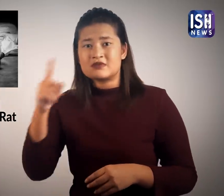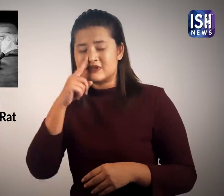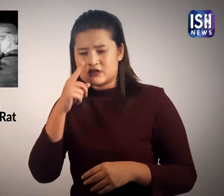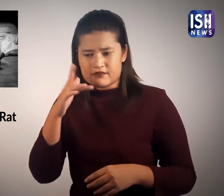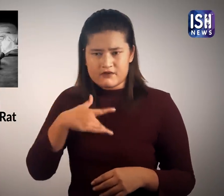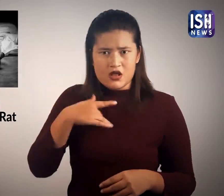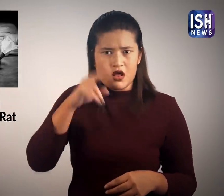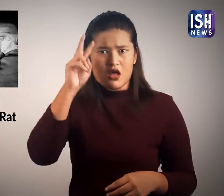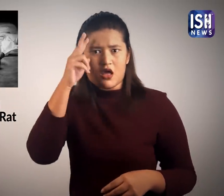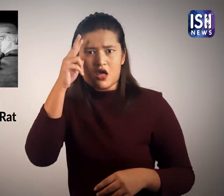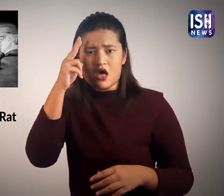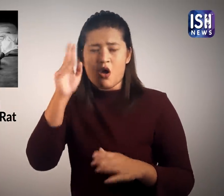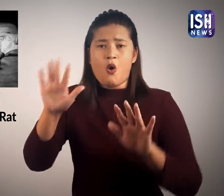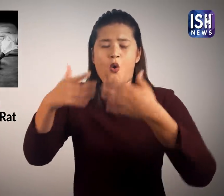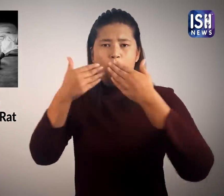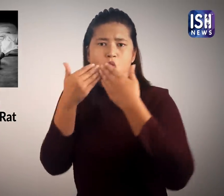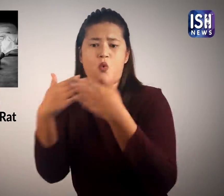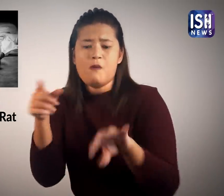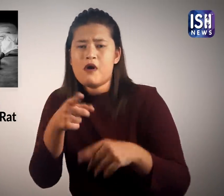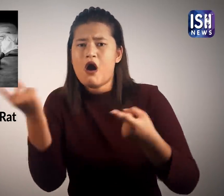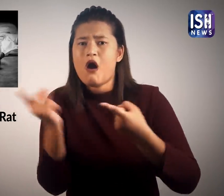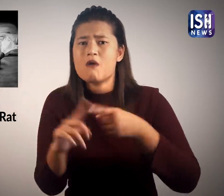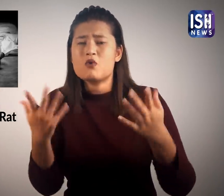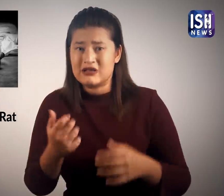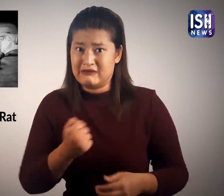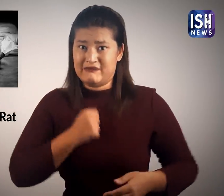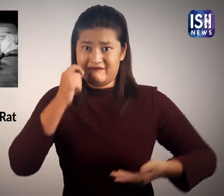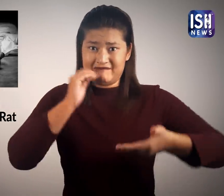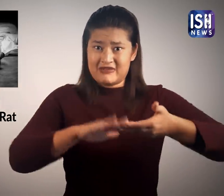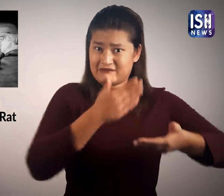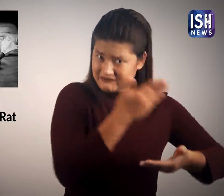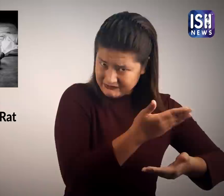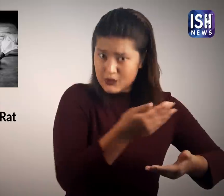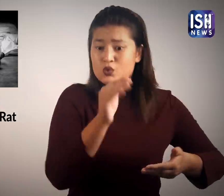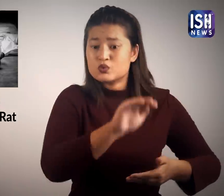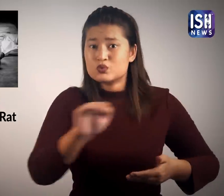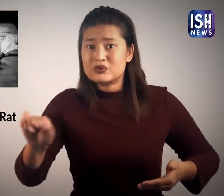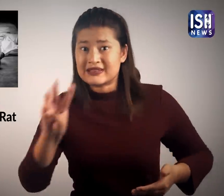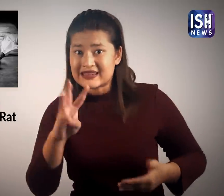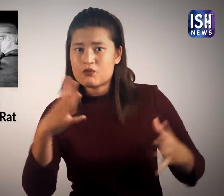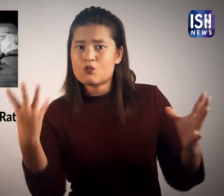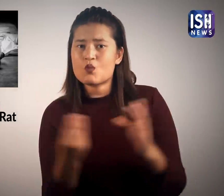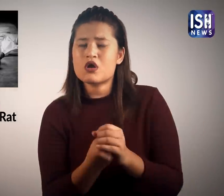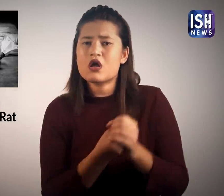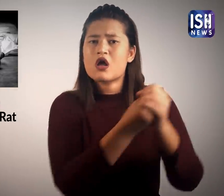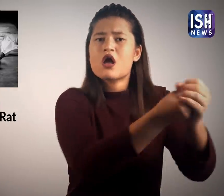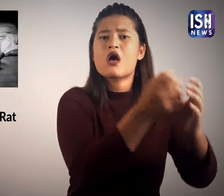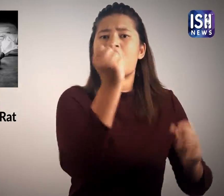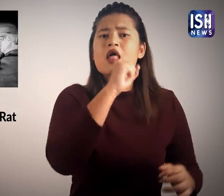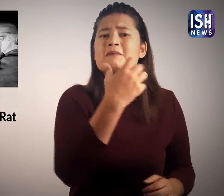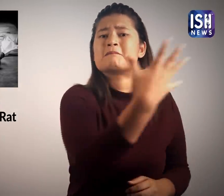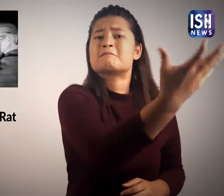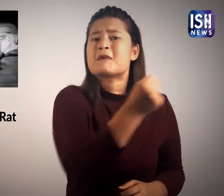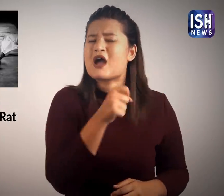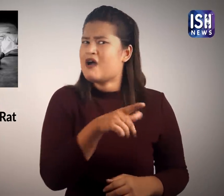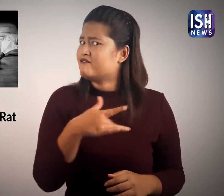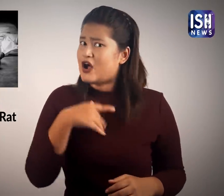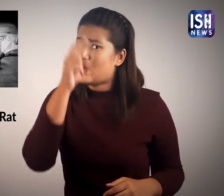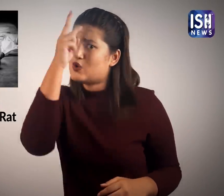बाद में नाजिया ने पुलिस को सूचना दी कि उसका पती बच्चों को आईस्क्रीम के लिए बाहर ले गया था जिसके बाद वे बिमार